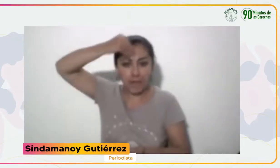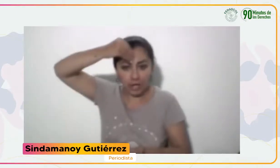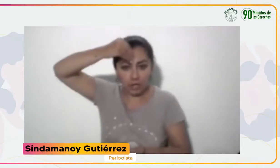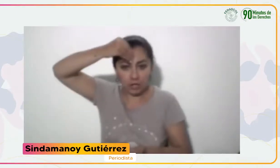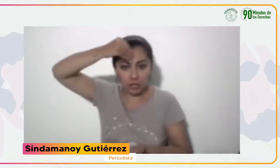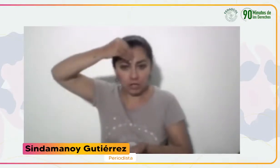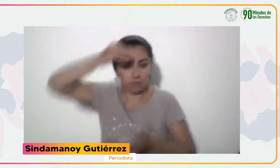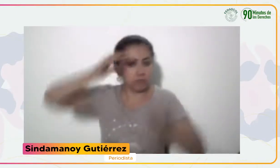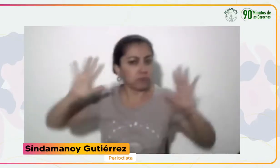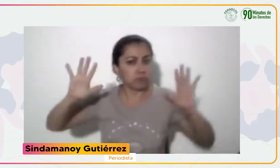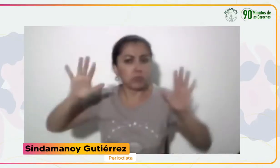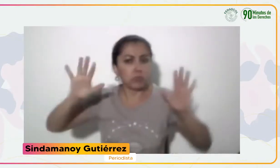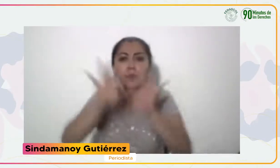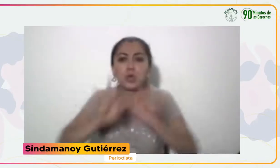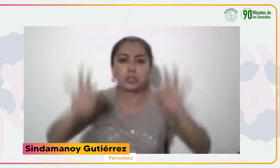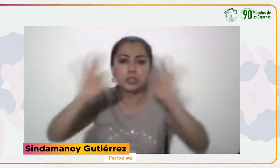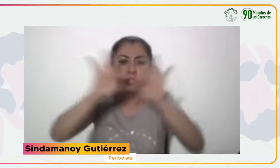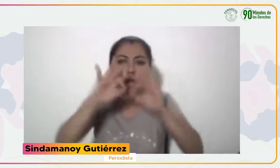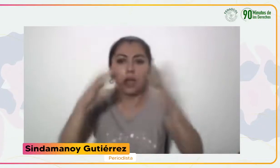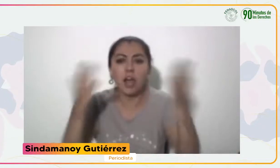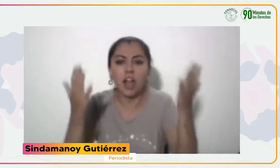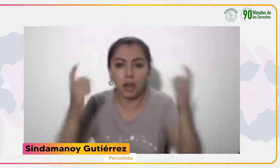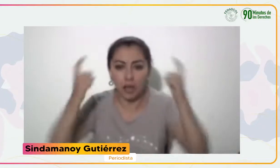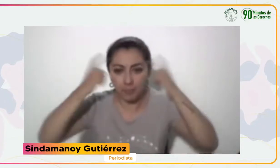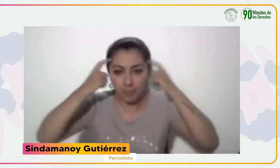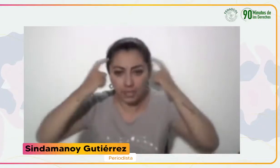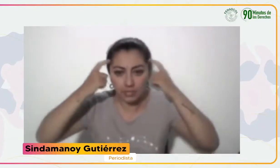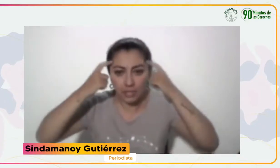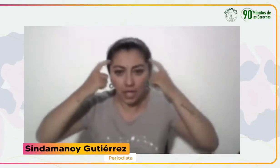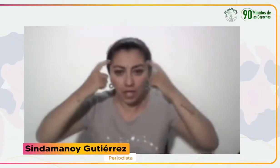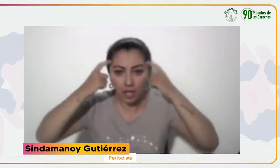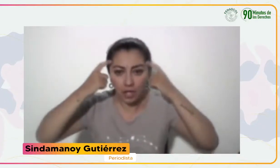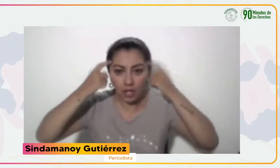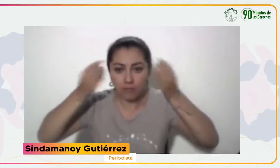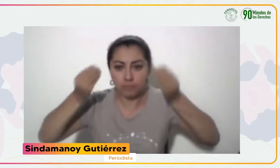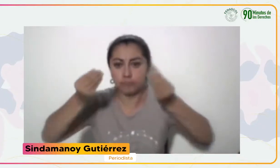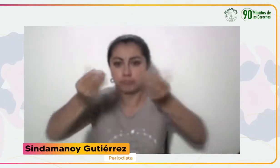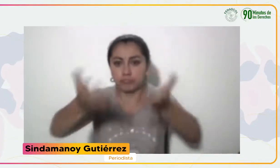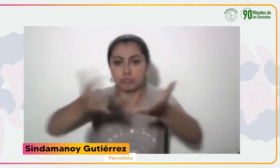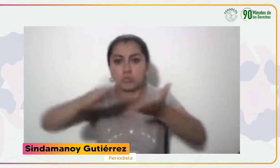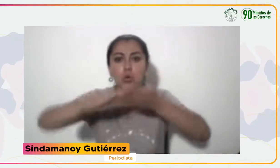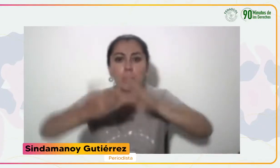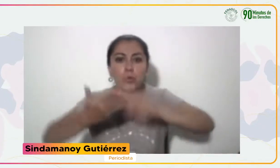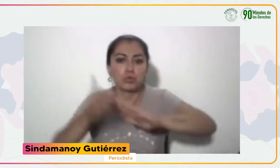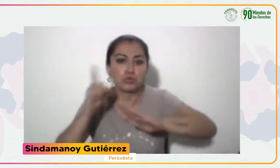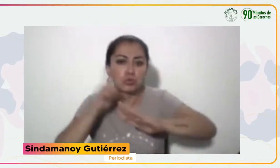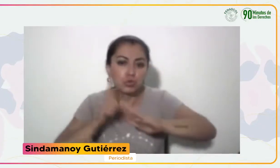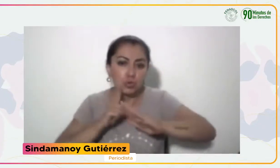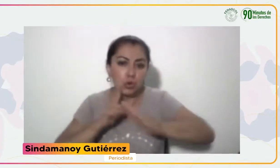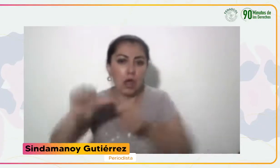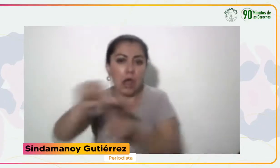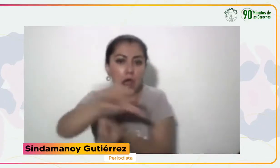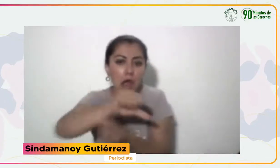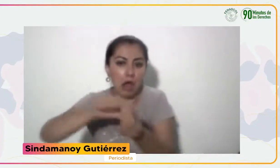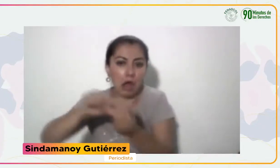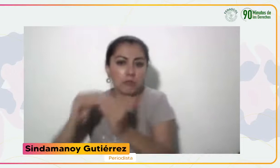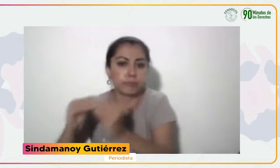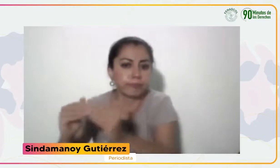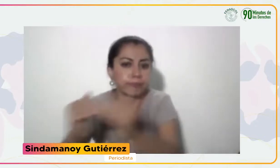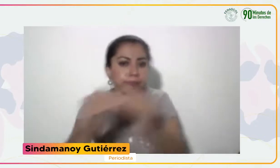Tanto los hombres deben aprender a respetar a las mujeres y viceversa. El pensamiento, la